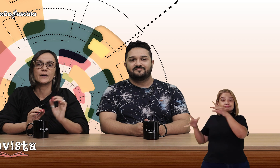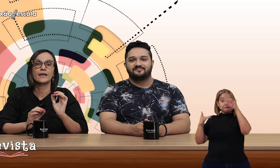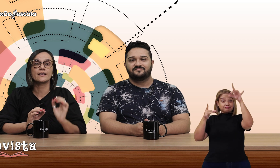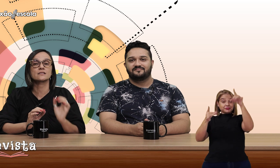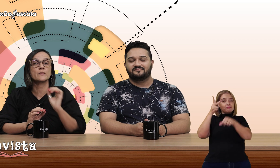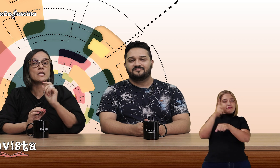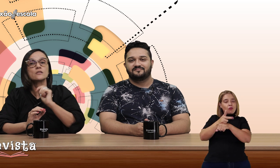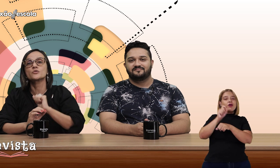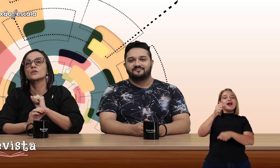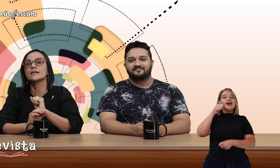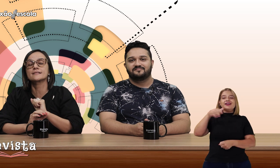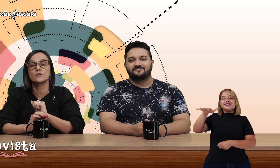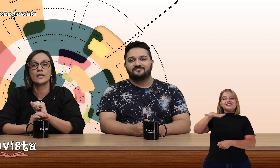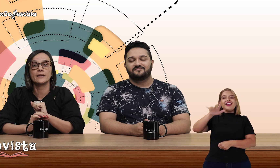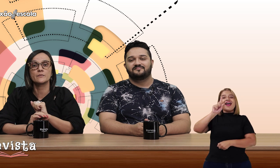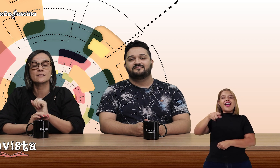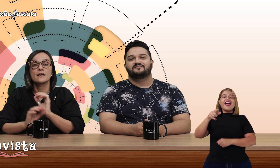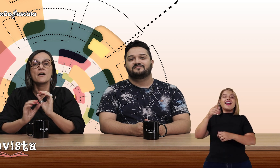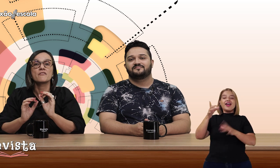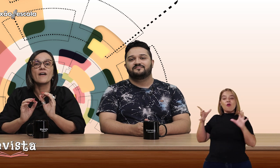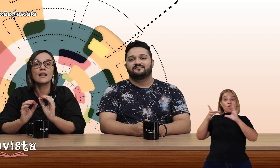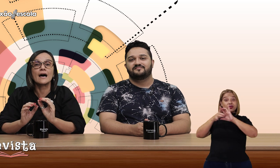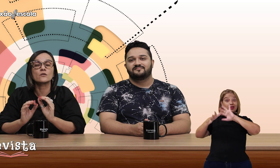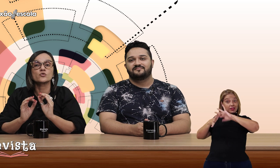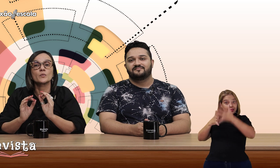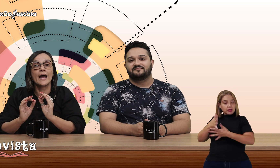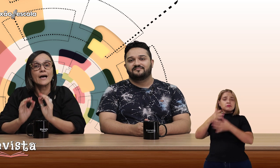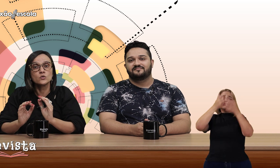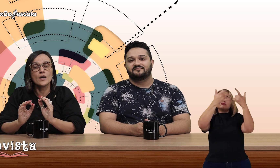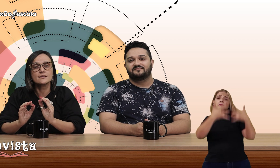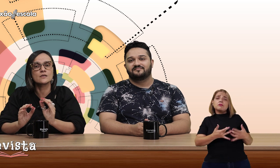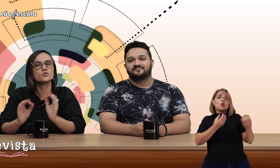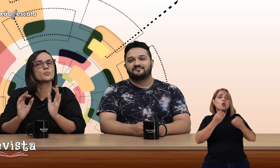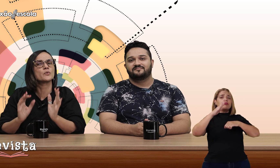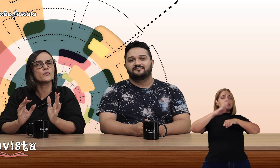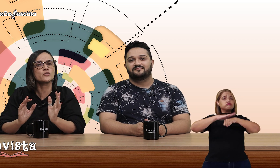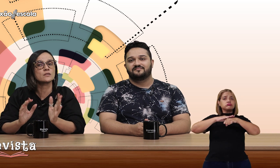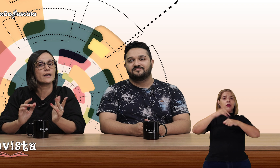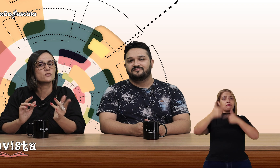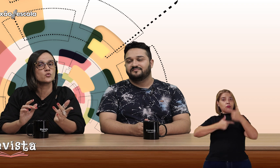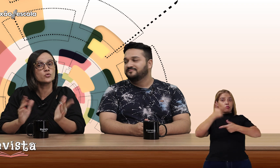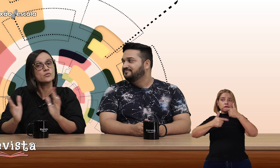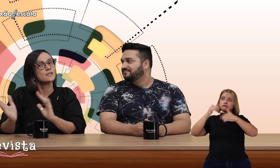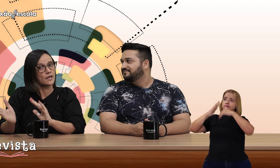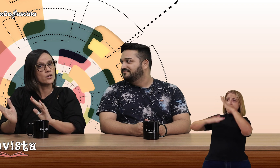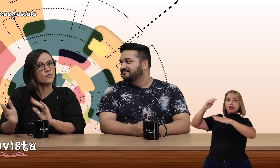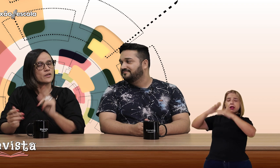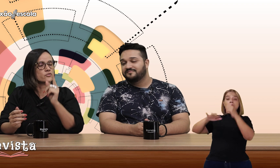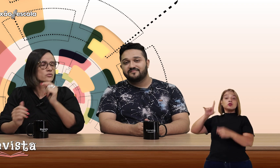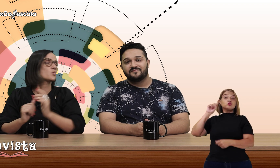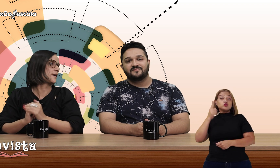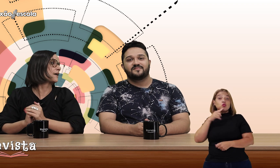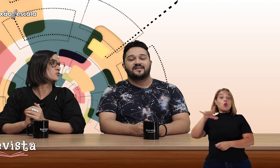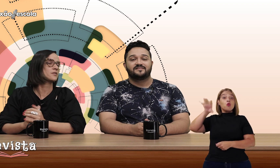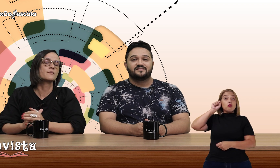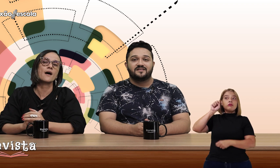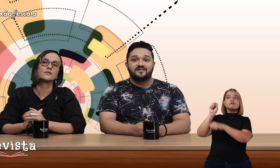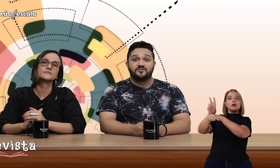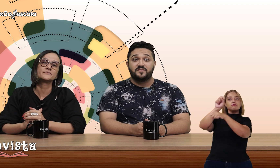em que as meninas do Conexão em Libras falaram sobre a atuação de profissionais surdos e ouvintes no mercado de trabalho. Isso